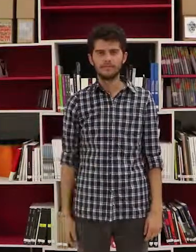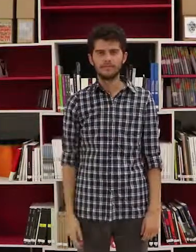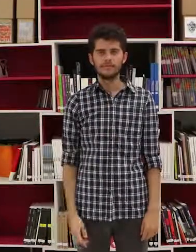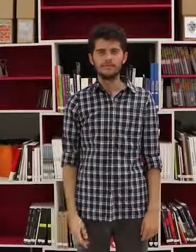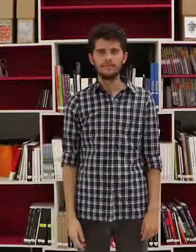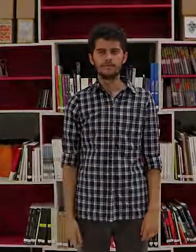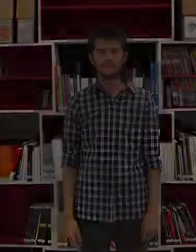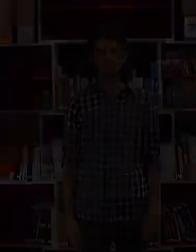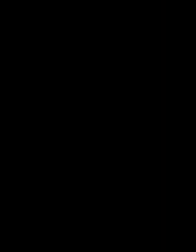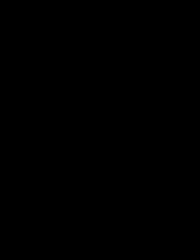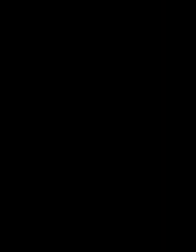¡Gracias!